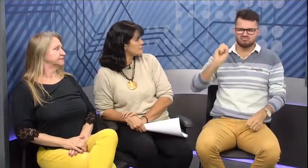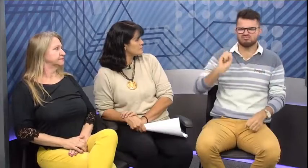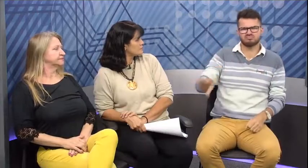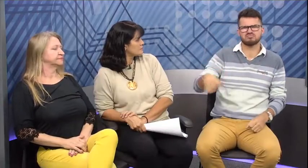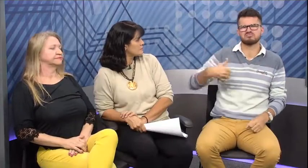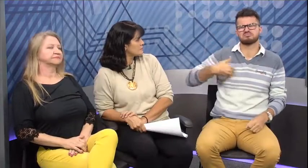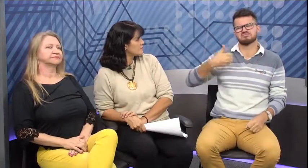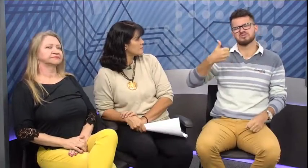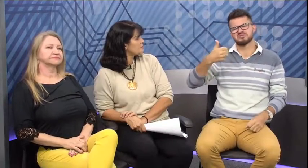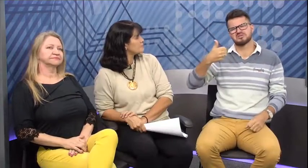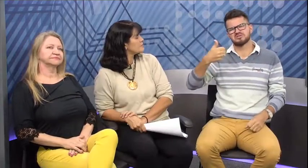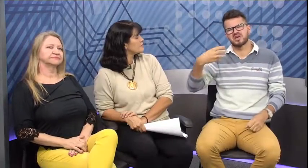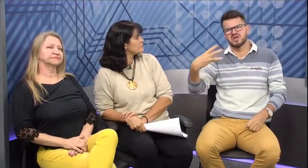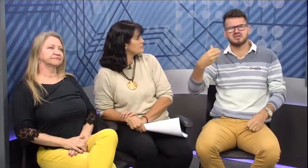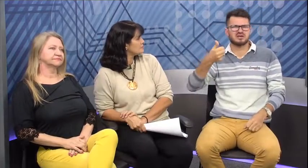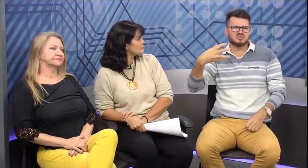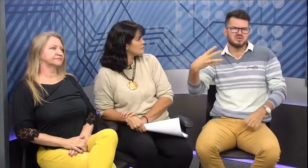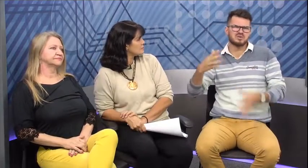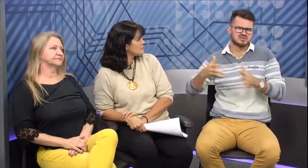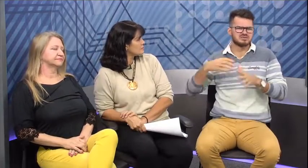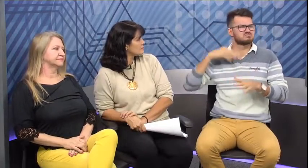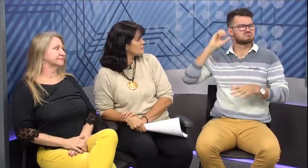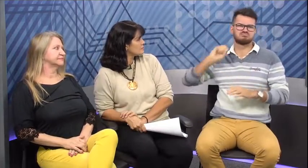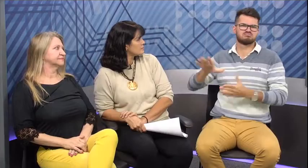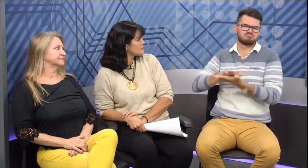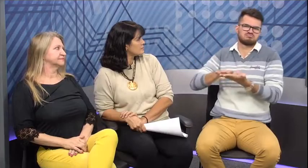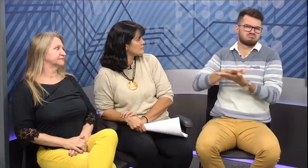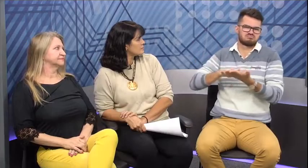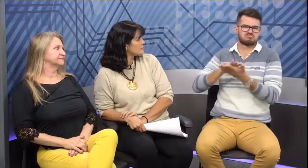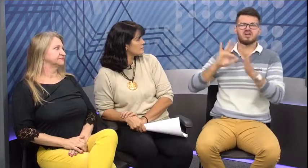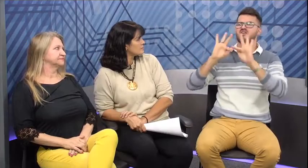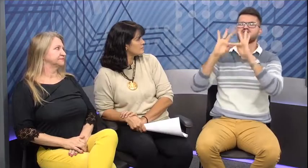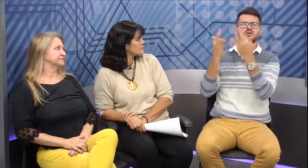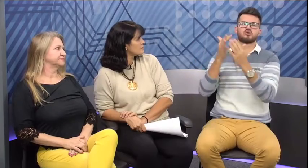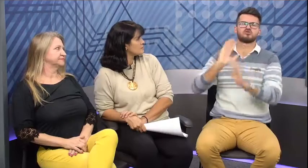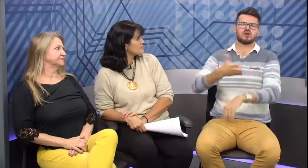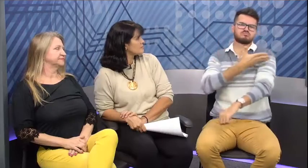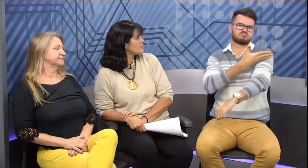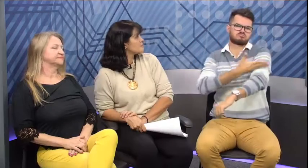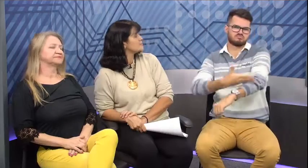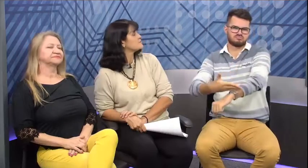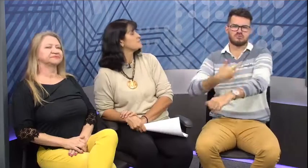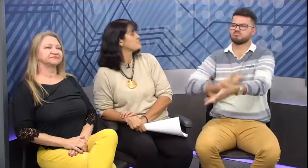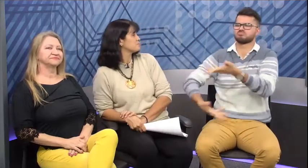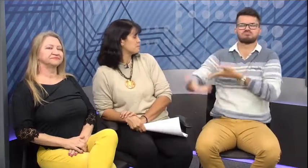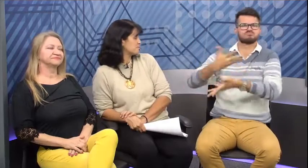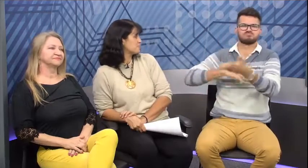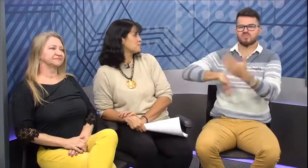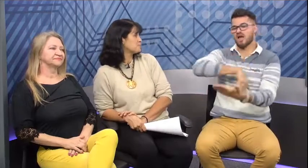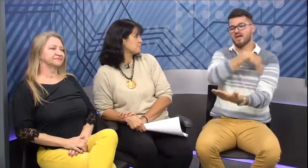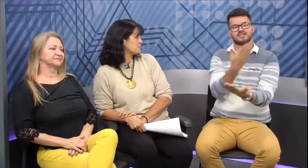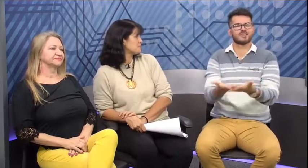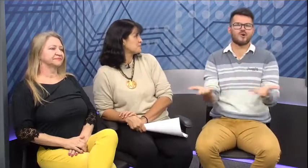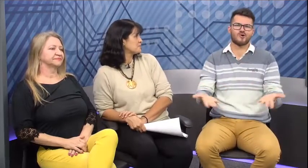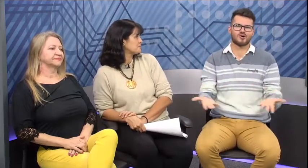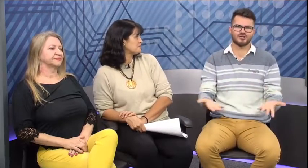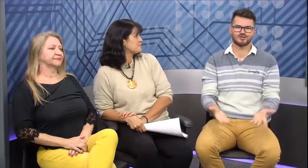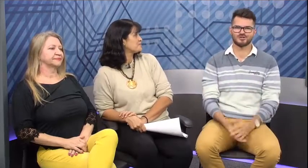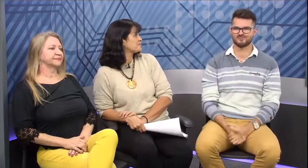usar o aparelho, por isso que eu deixei de utilizar com 13, 14 anos mais ou menos, e a minha família aceitou e acostumou até